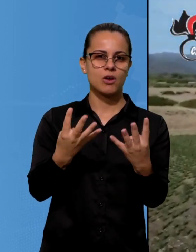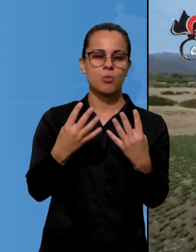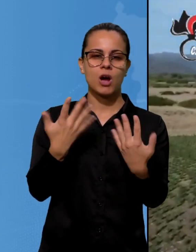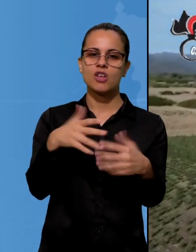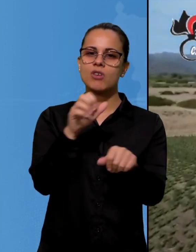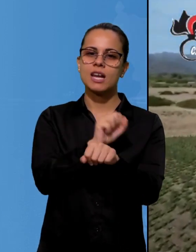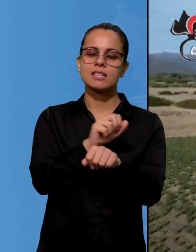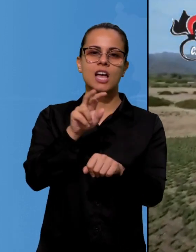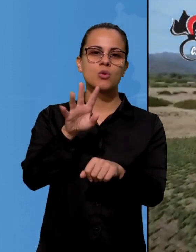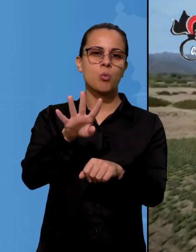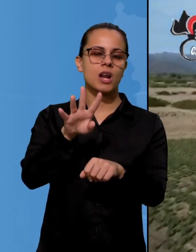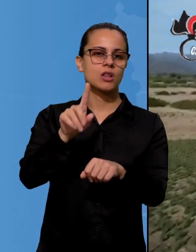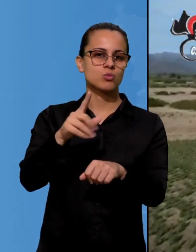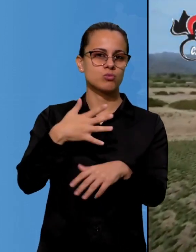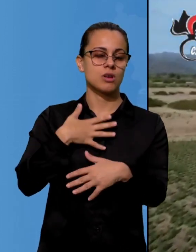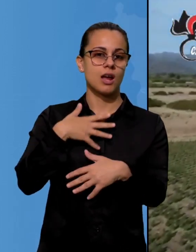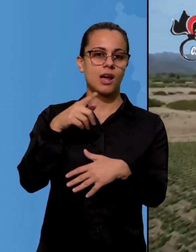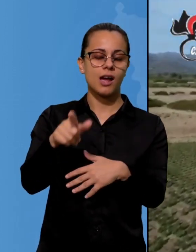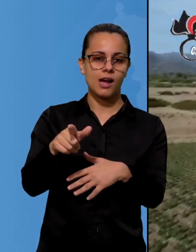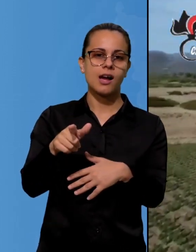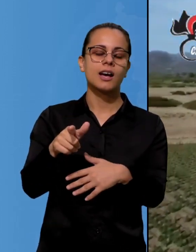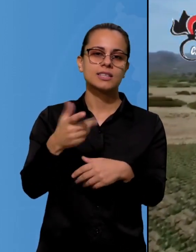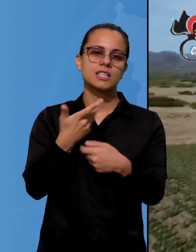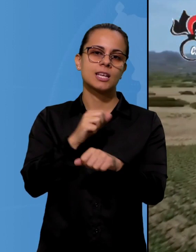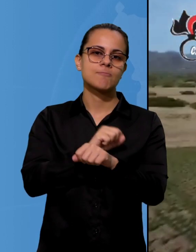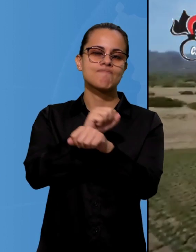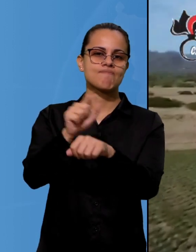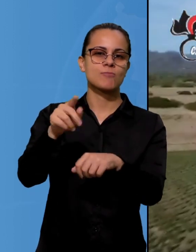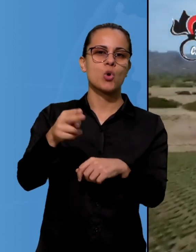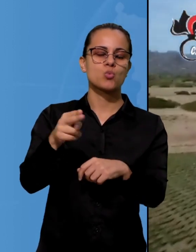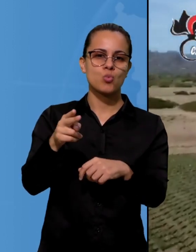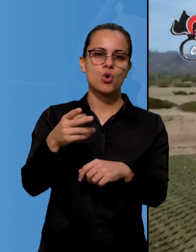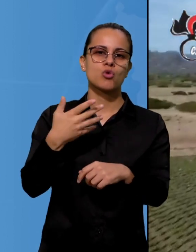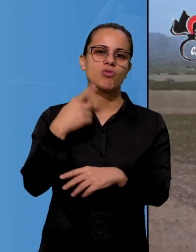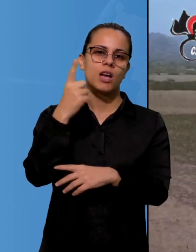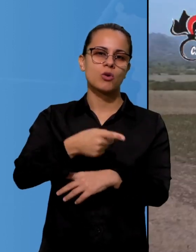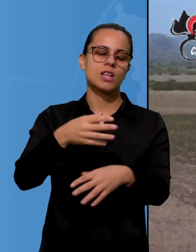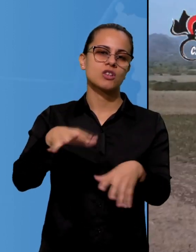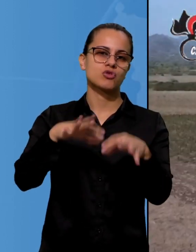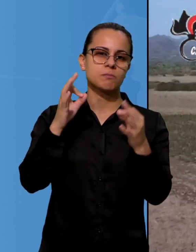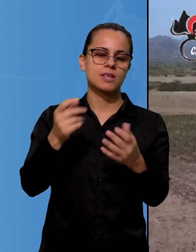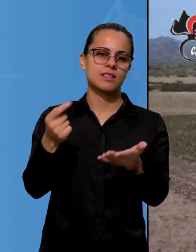patteggiato due anni di reclusione, godendo della sospensione condizionale della pena ed è tornato in libertà.